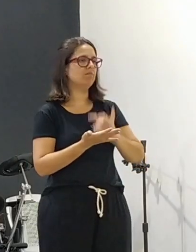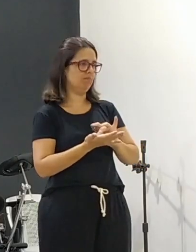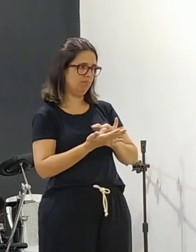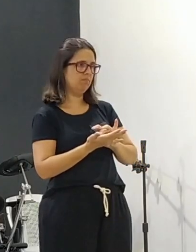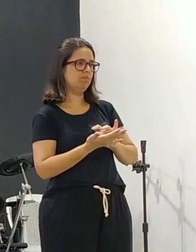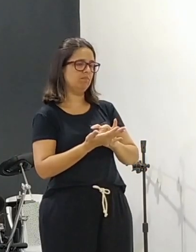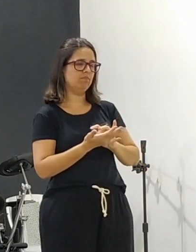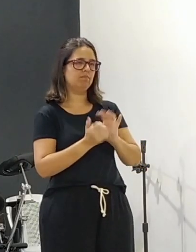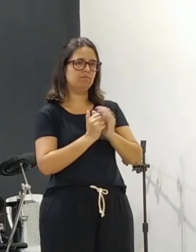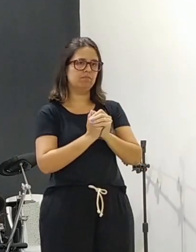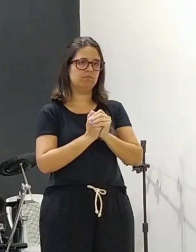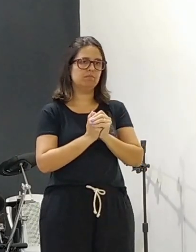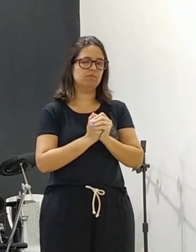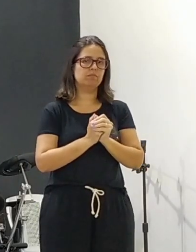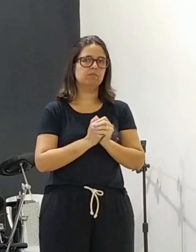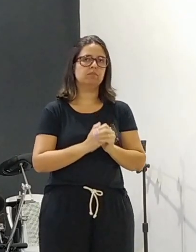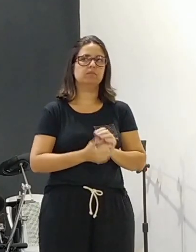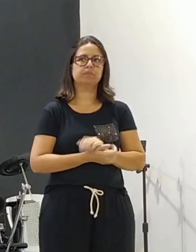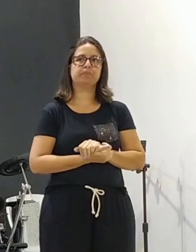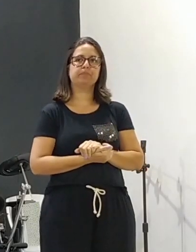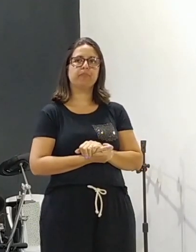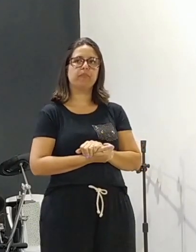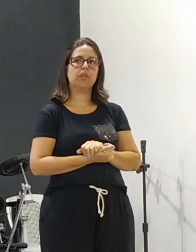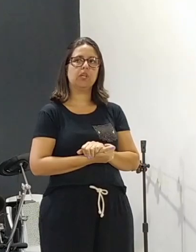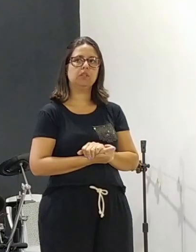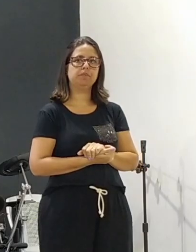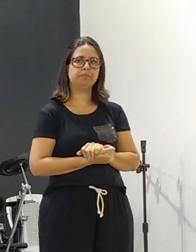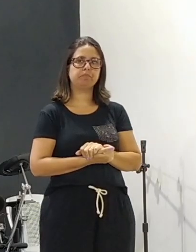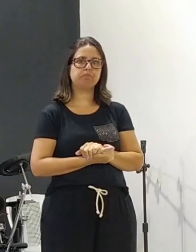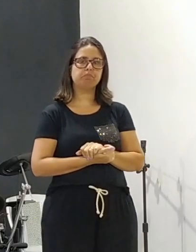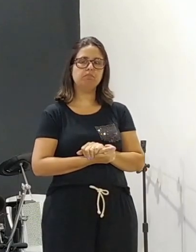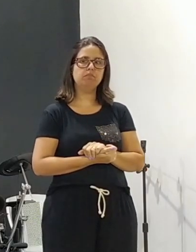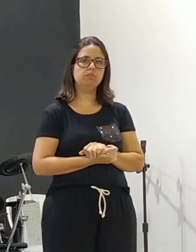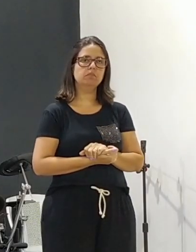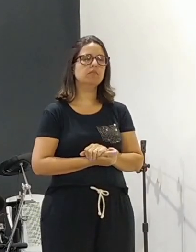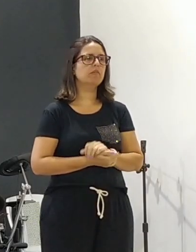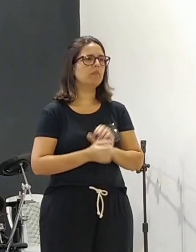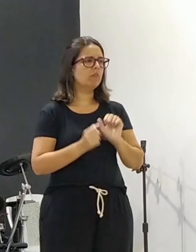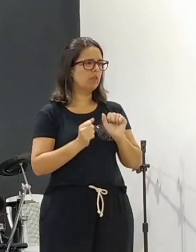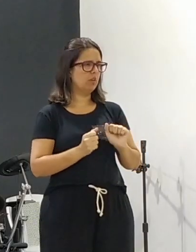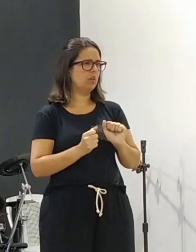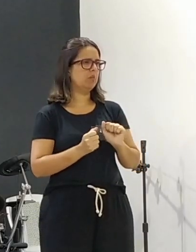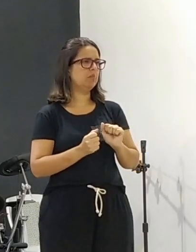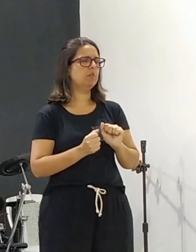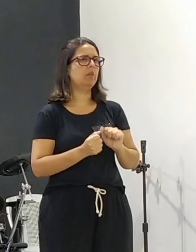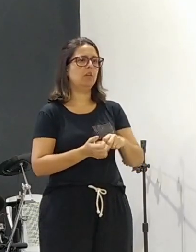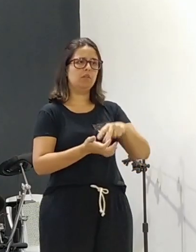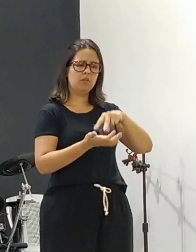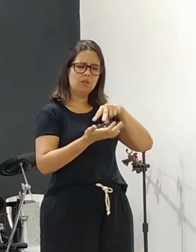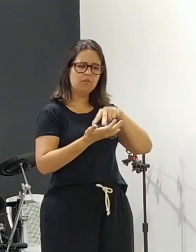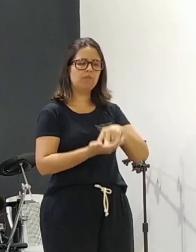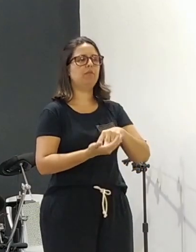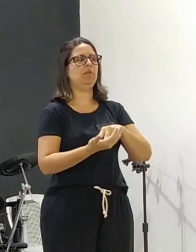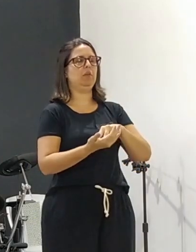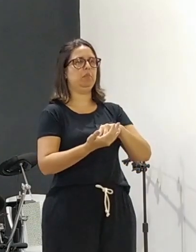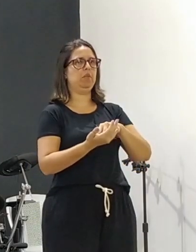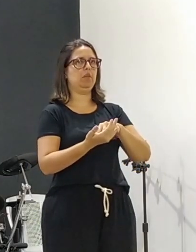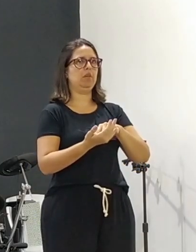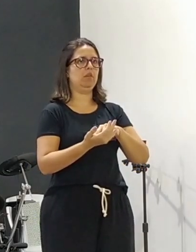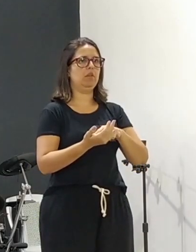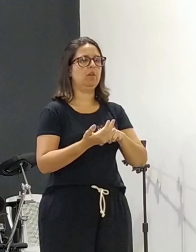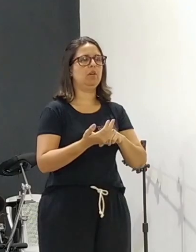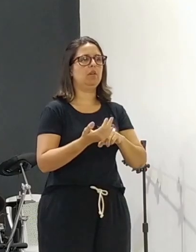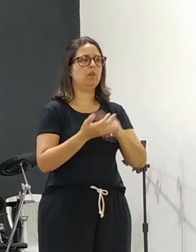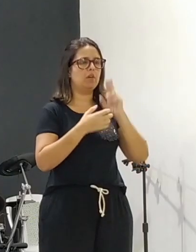Podemos resistir ao mundo, através da força de Deus na nossa vida. Lá em João capítulo 17,